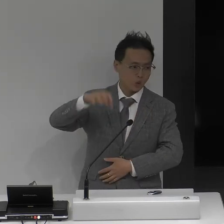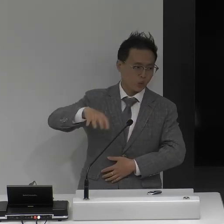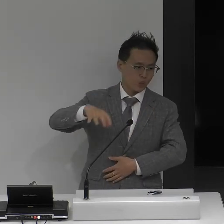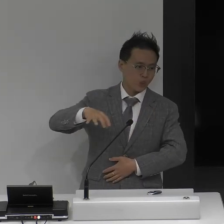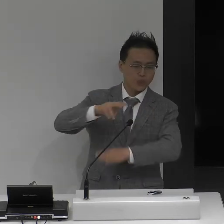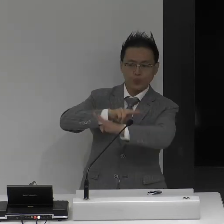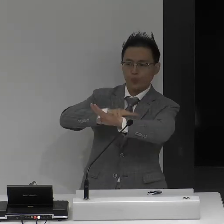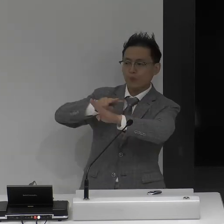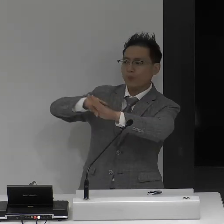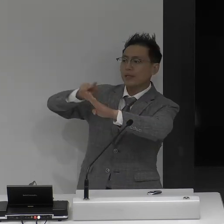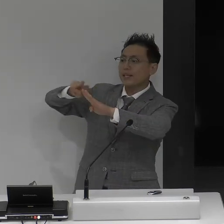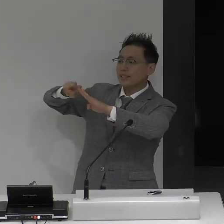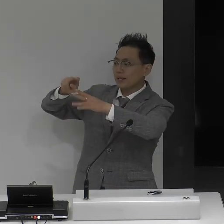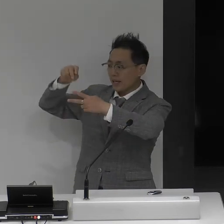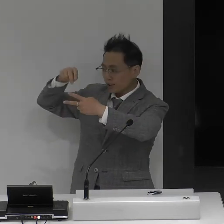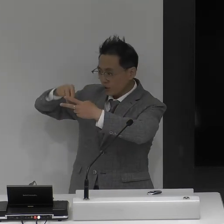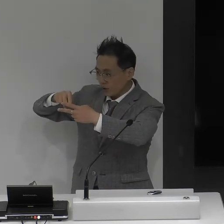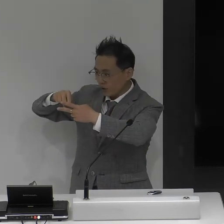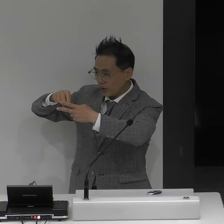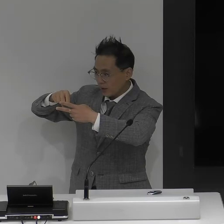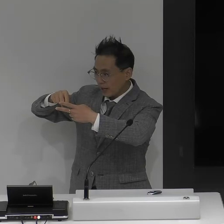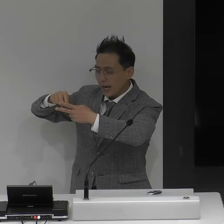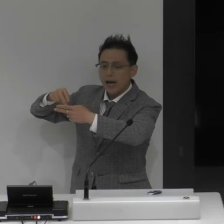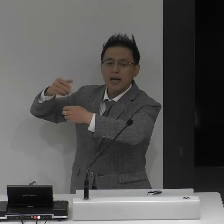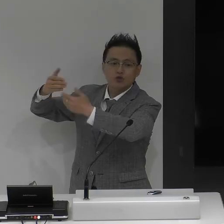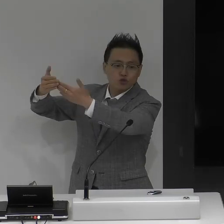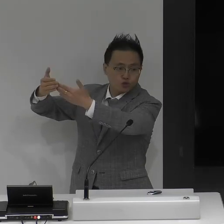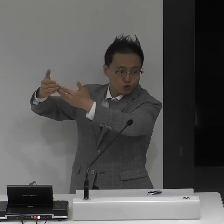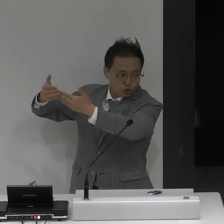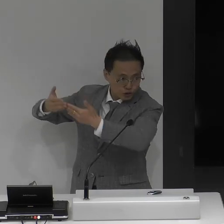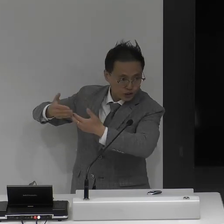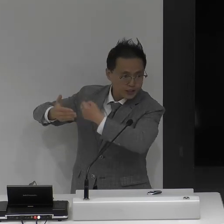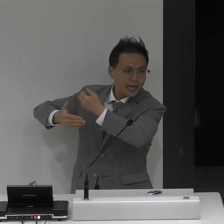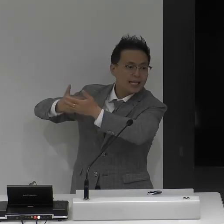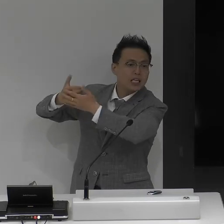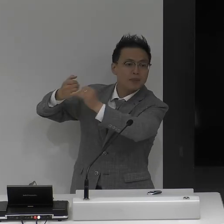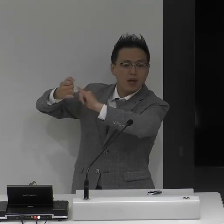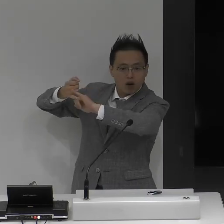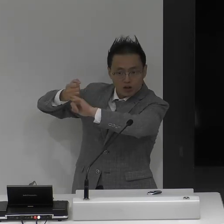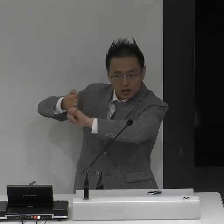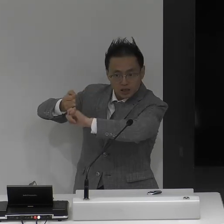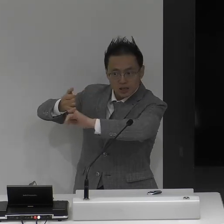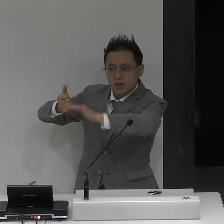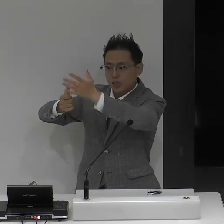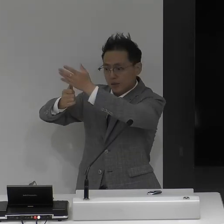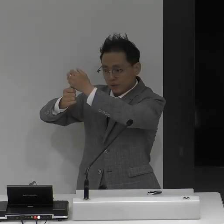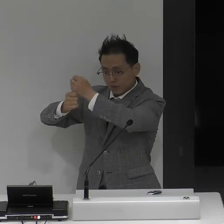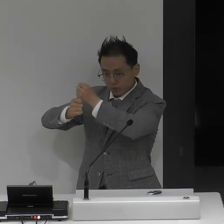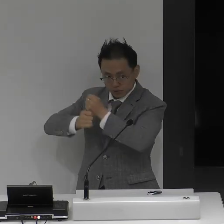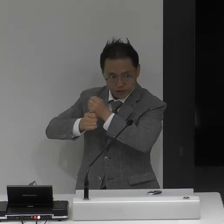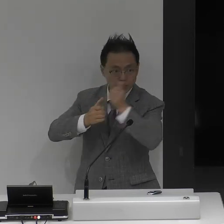이곳 베델센터에서 주시는 하나님의 언약을 붙잡으시기